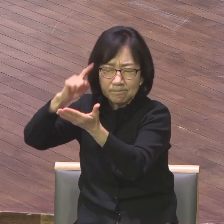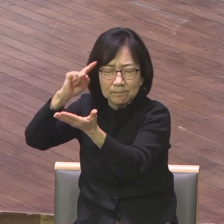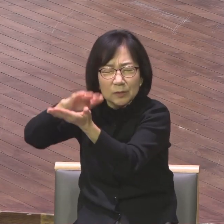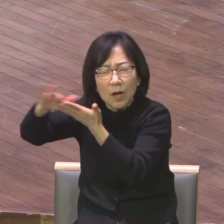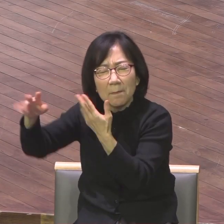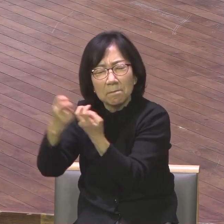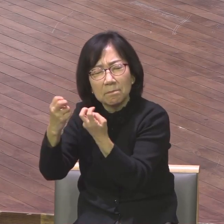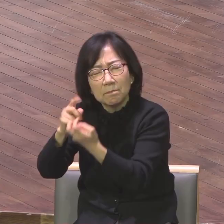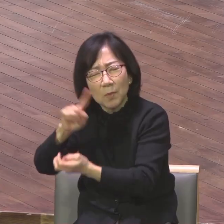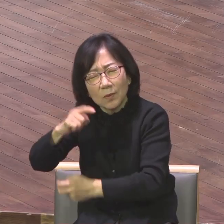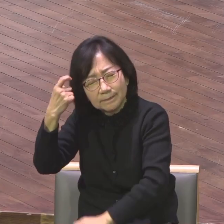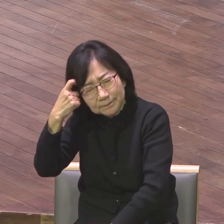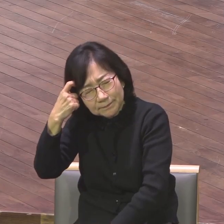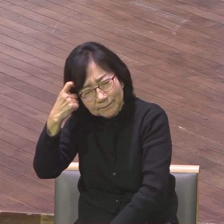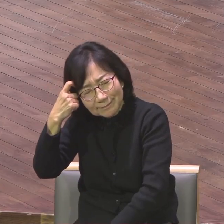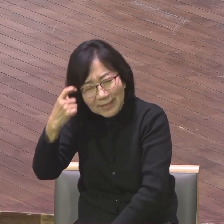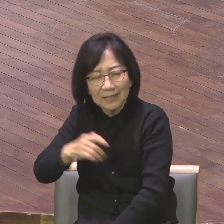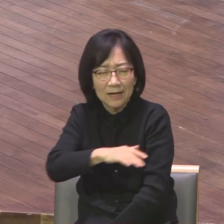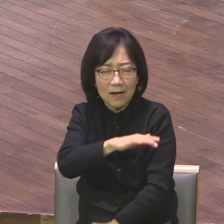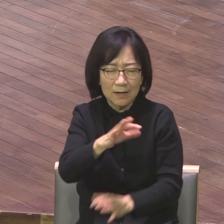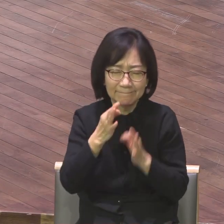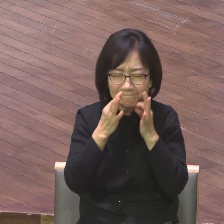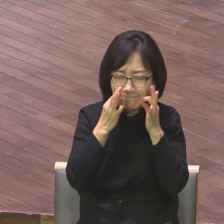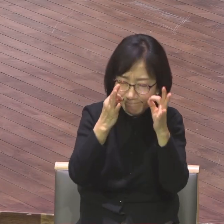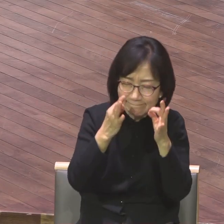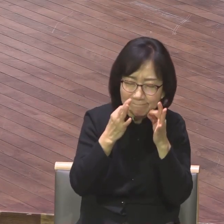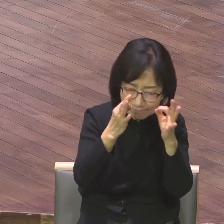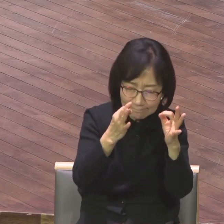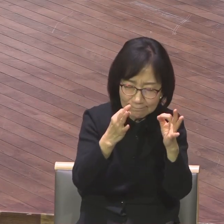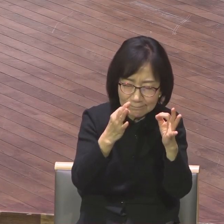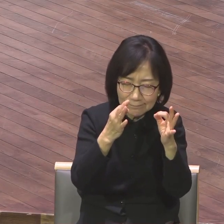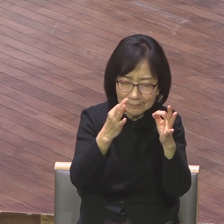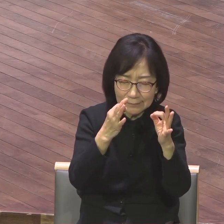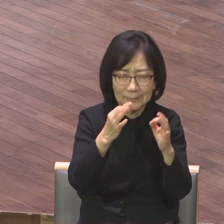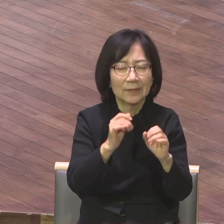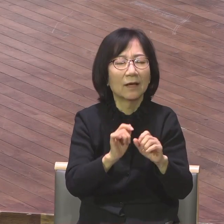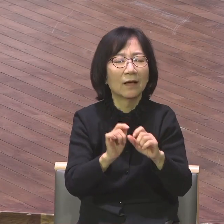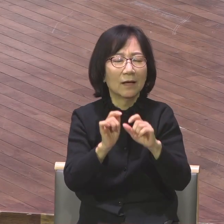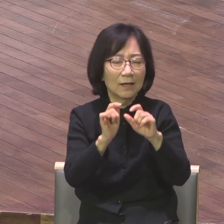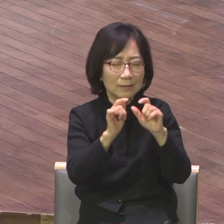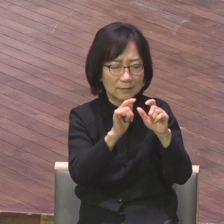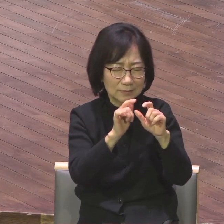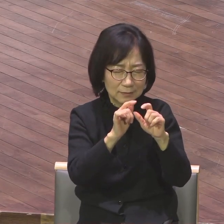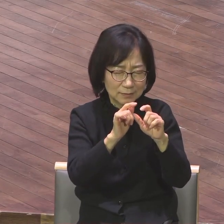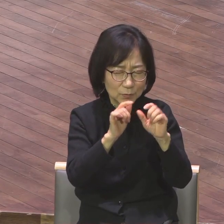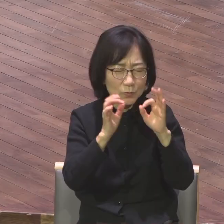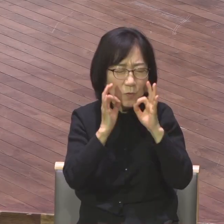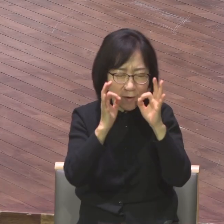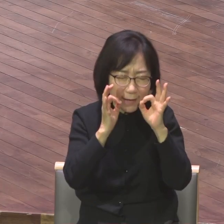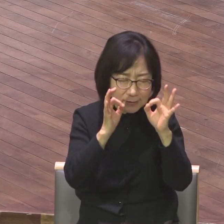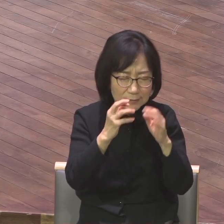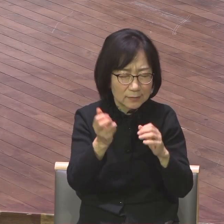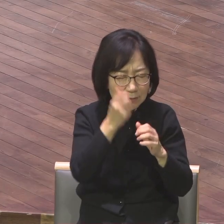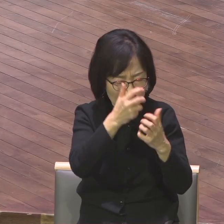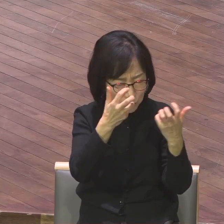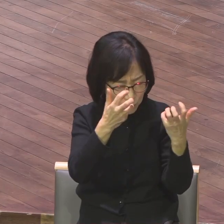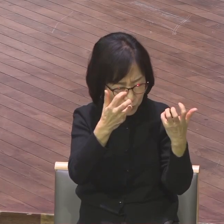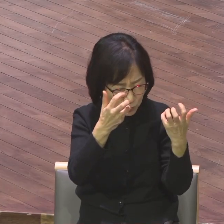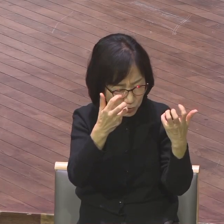고민하면서 도전하는, 그래서 하나님이 사용할 수밖에 없는 성령의 사람들이 되게 하여